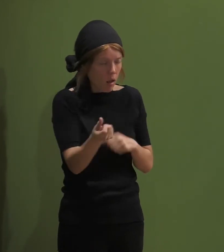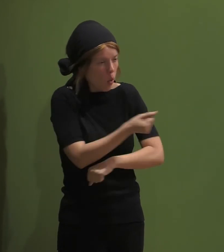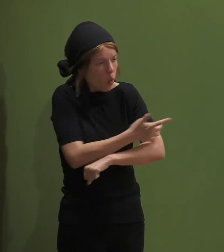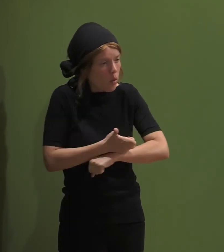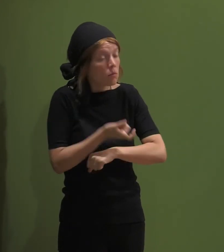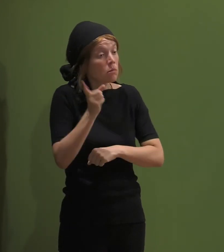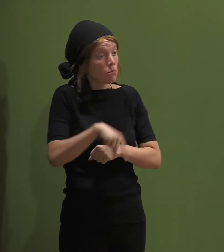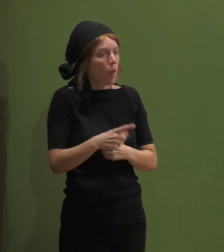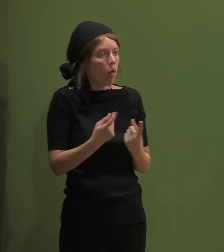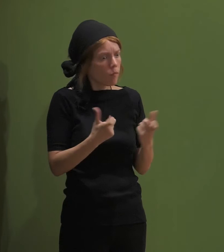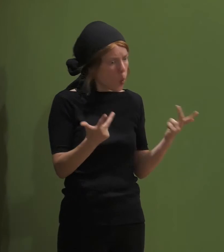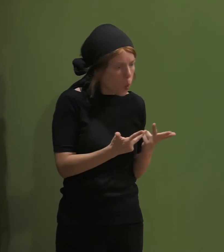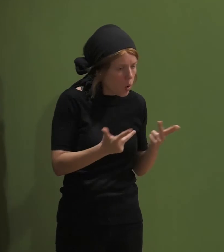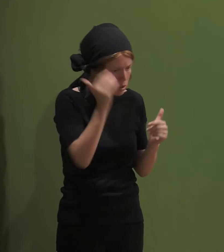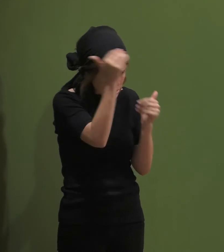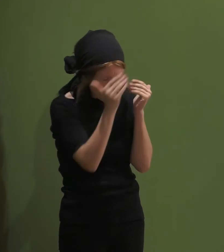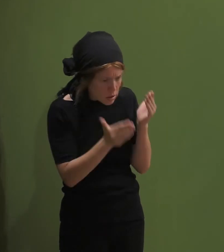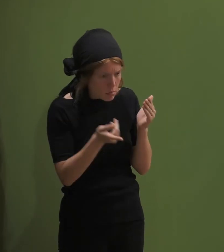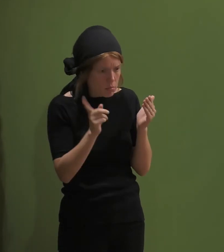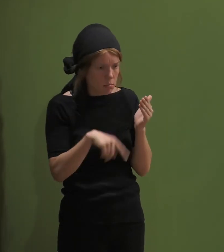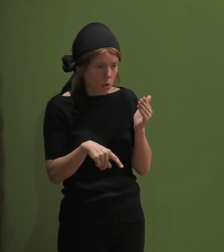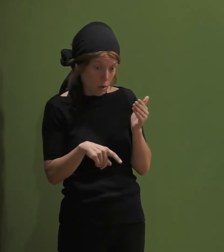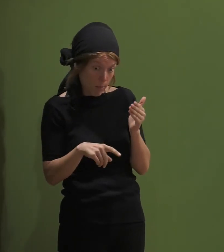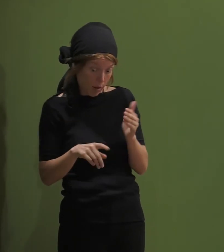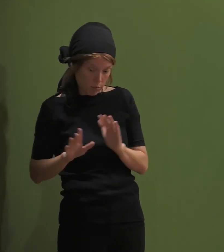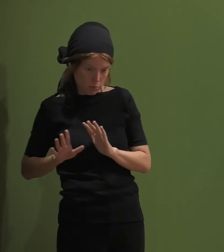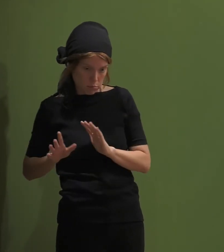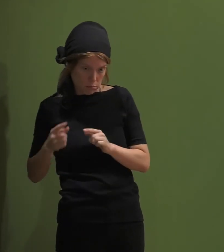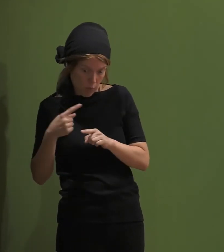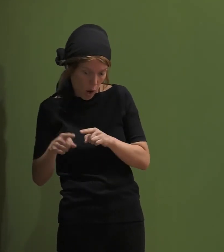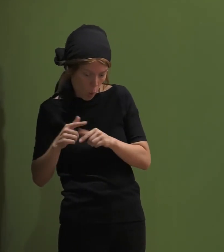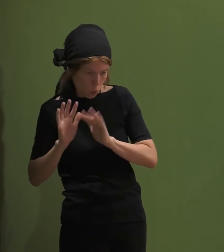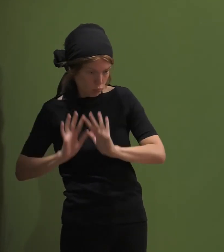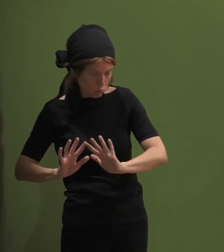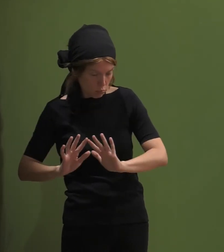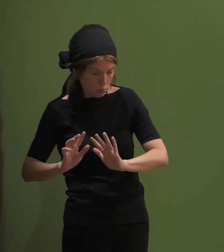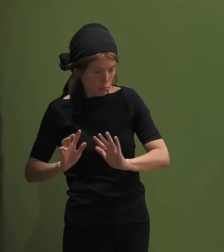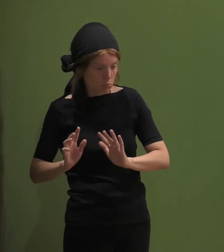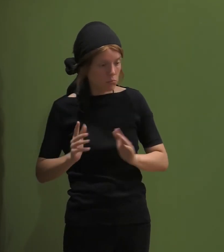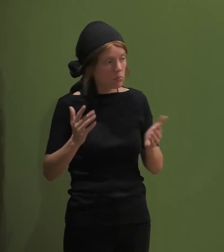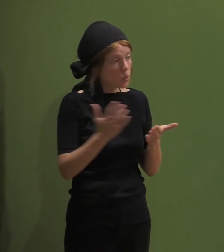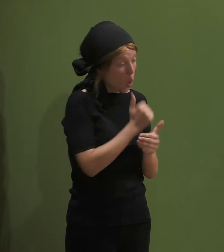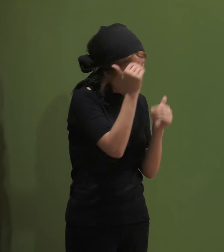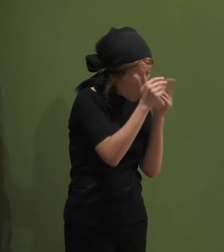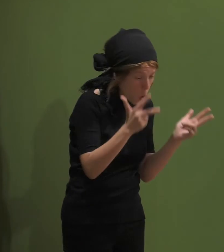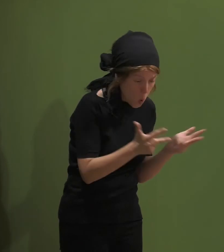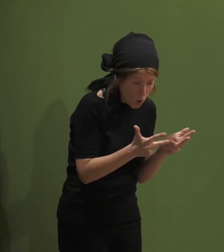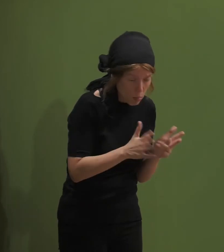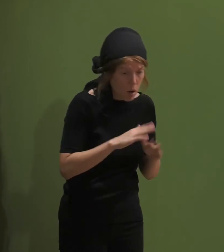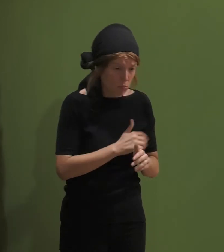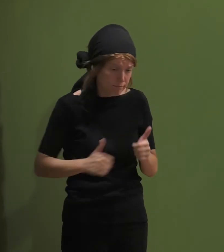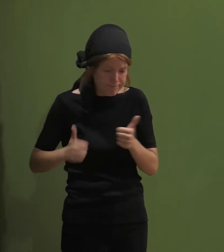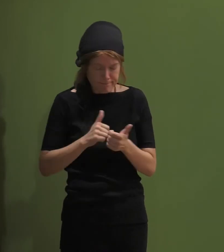capaces de atender la urgencia, pero también la planta. Y hay que intentar dedicar y tener tiempo para atender las urgencias, pero también